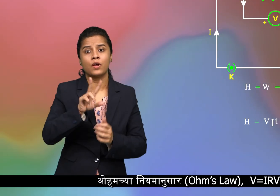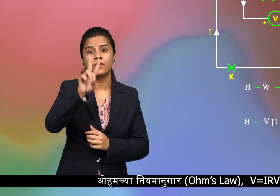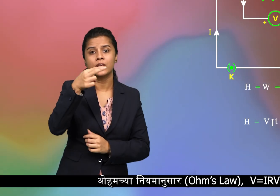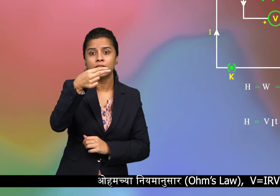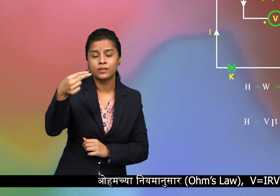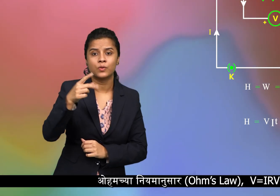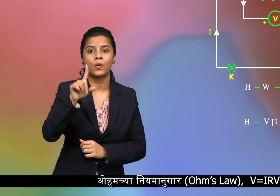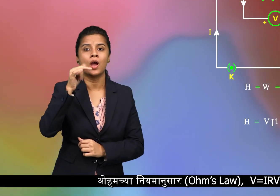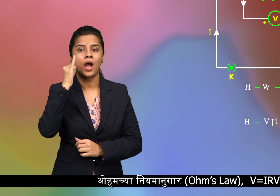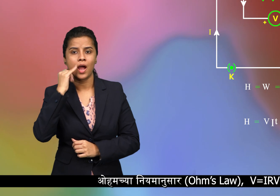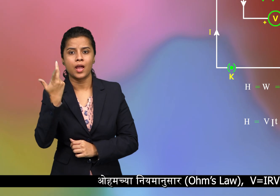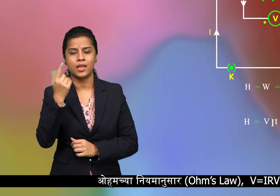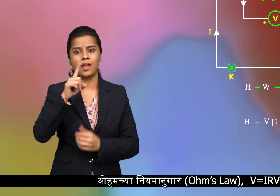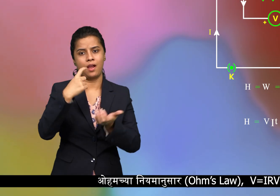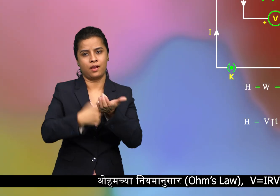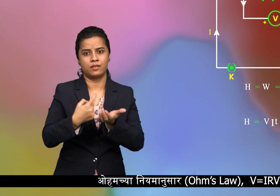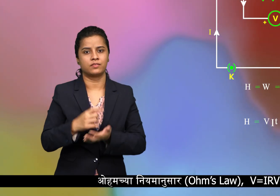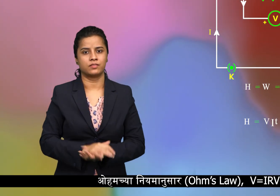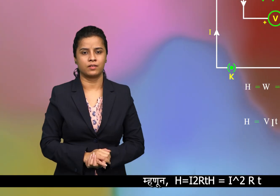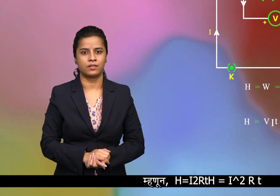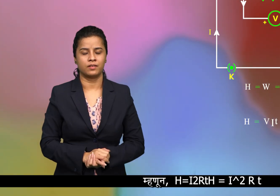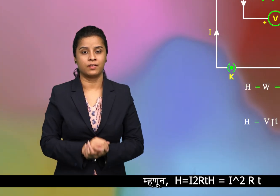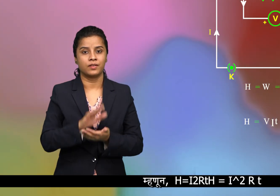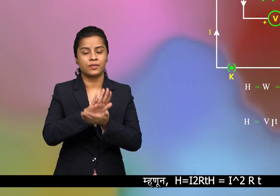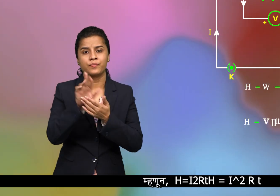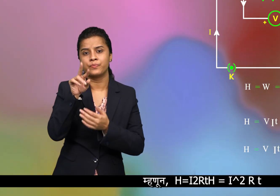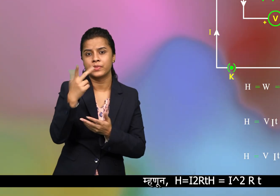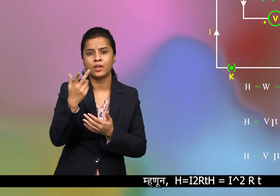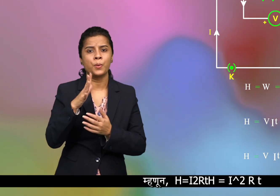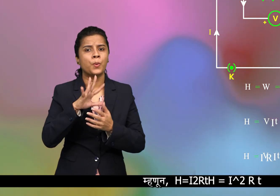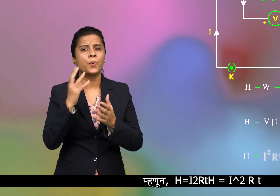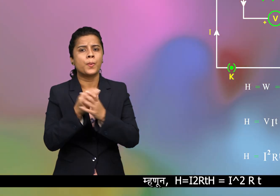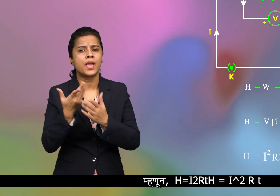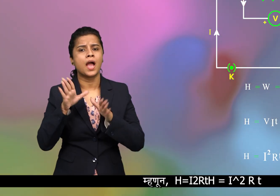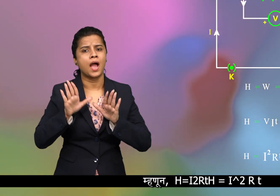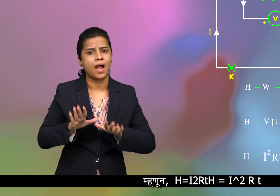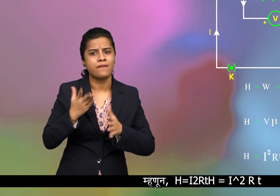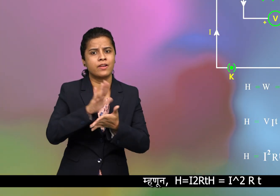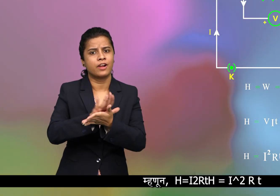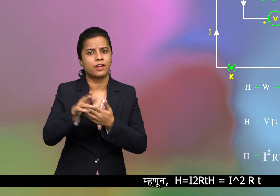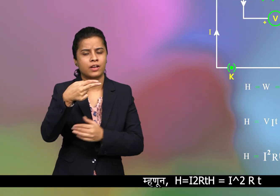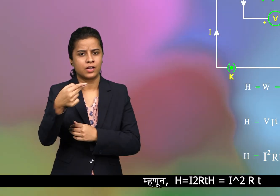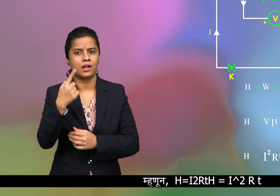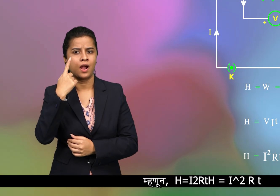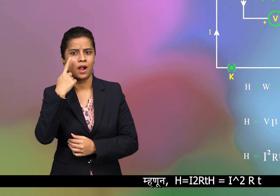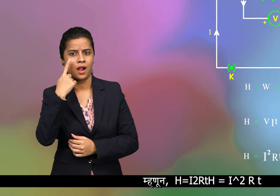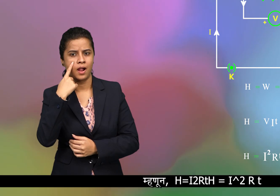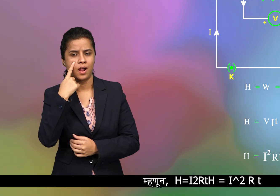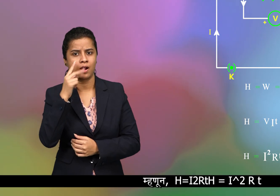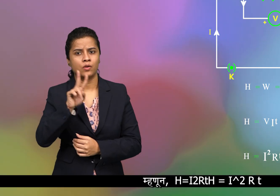IRV बरोबर IR. म्हणून H बरोबर 12 RTH बरोबर 1 कॅरेट 2